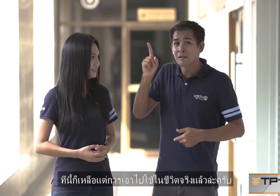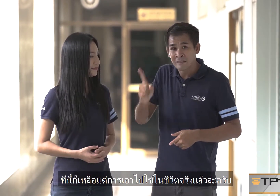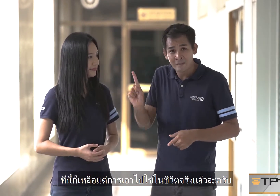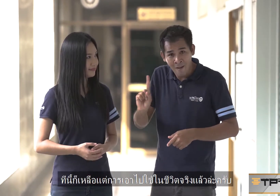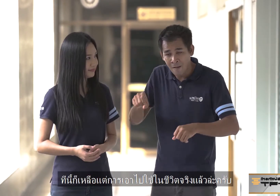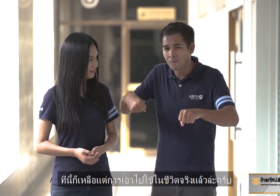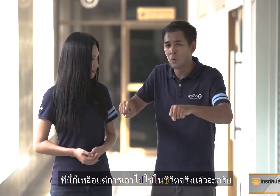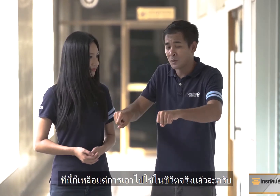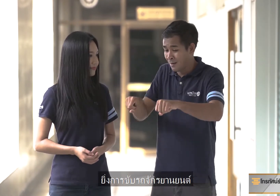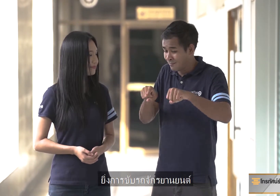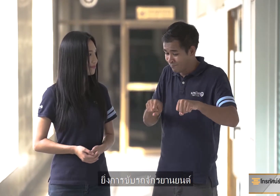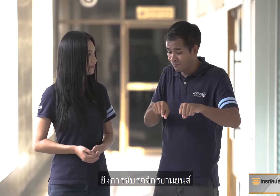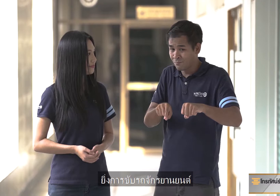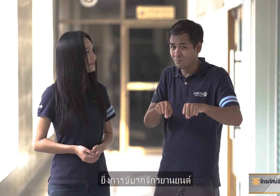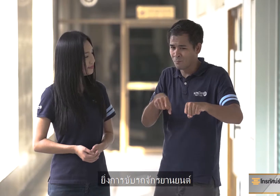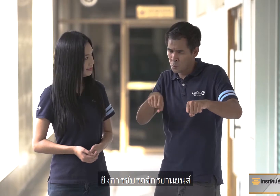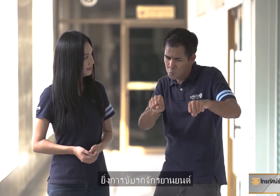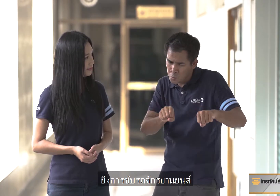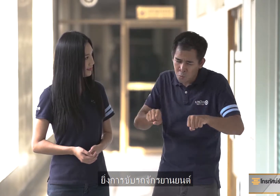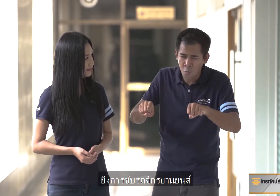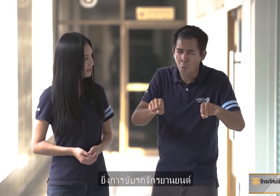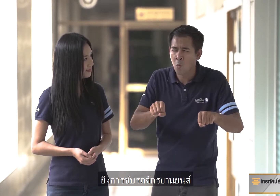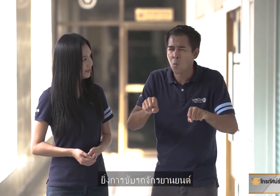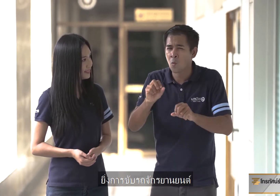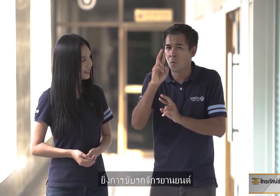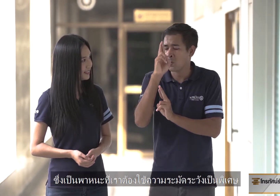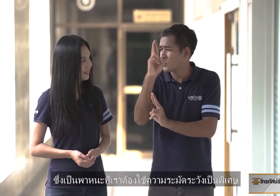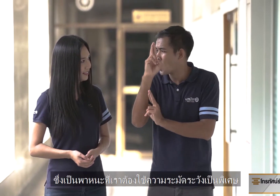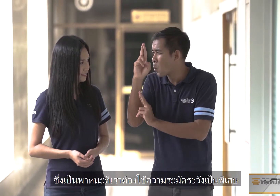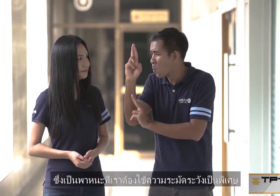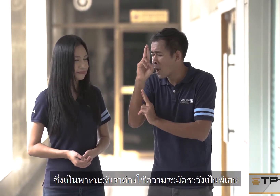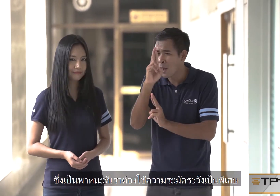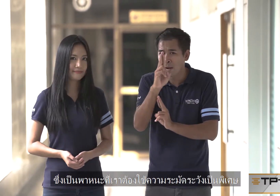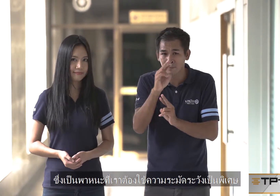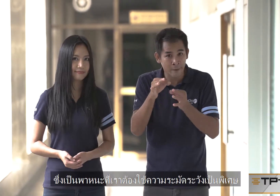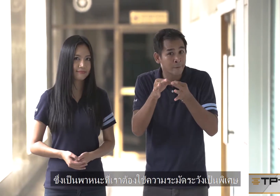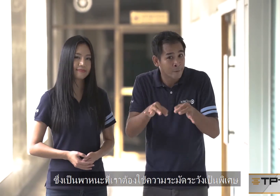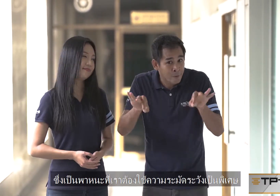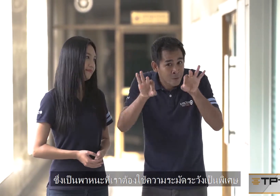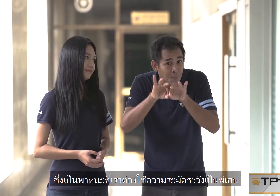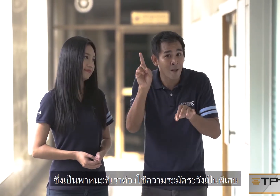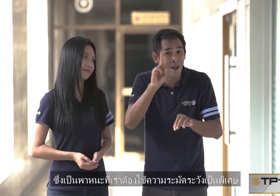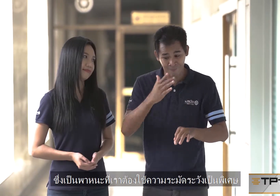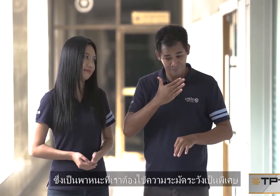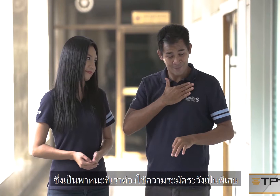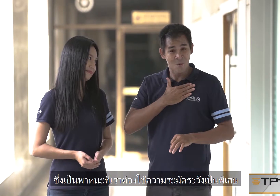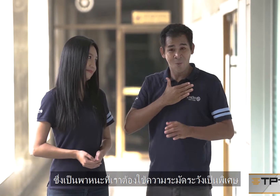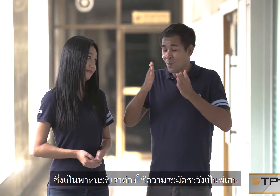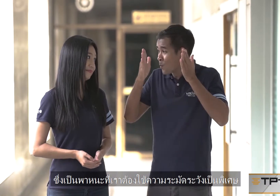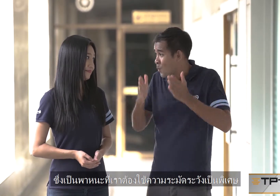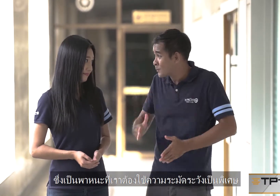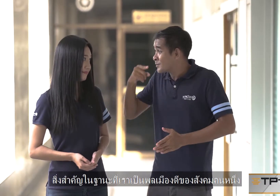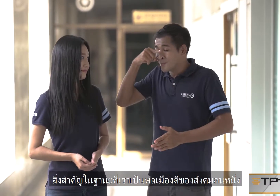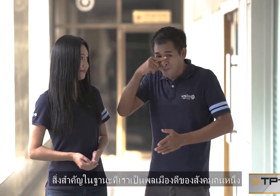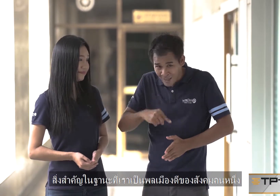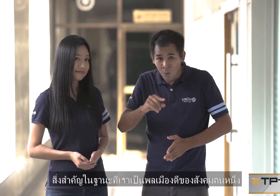จริงแล้วล่ะครับยิ่งการขับรถจักรยานยนต์ซึ่งเป็นพาหนะที่เราต้องใช้ความระมัดระวังเป็นพิเ